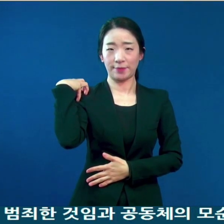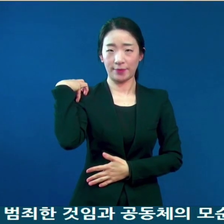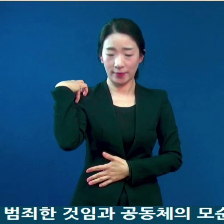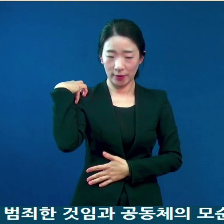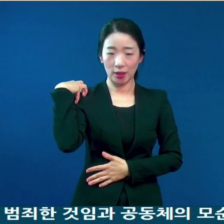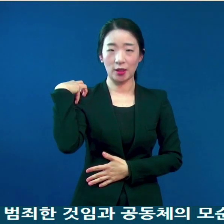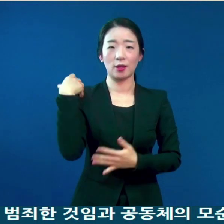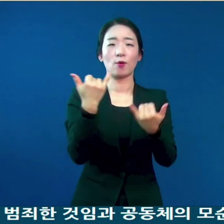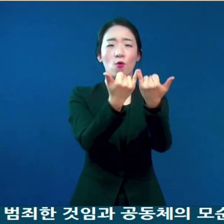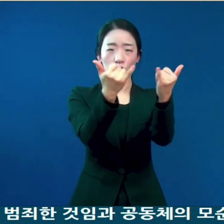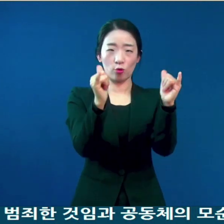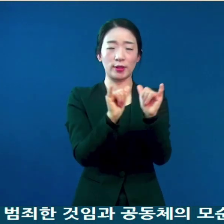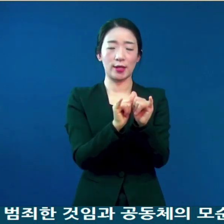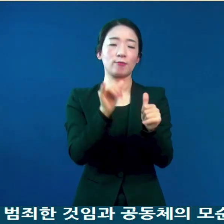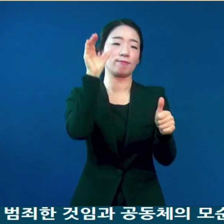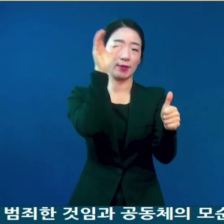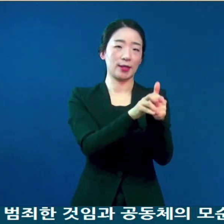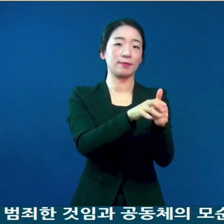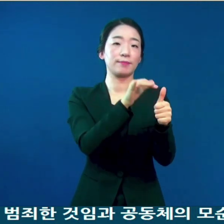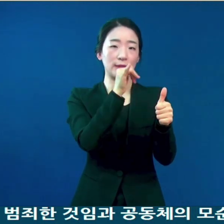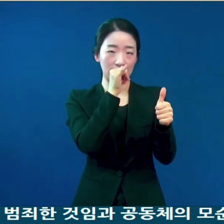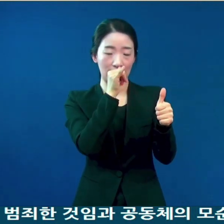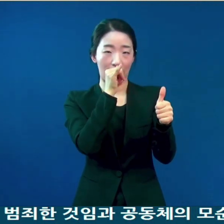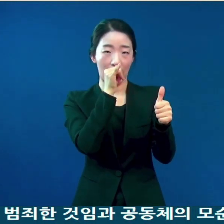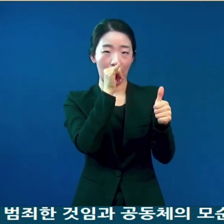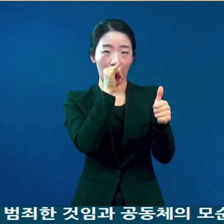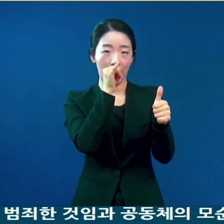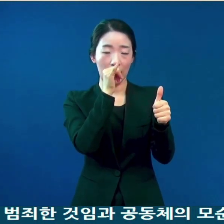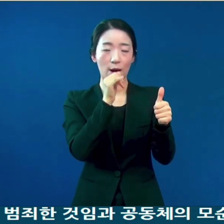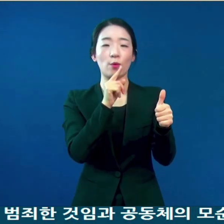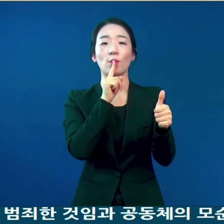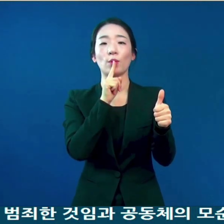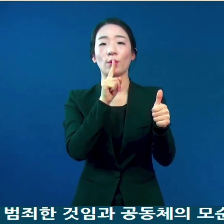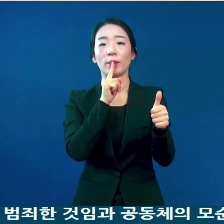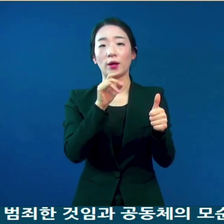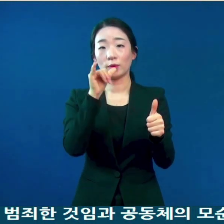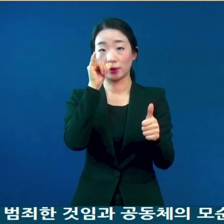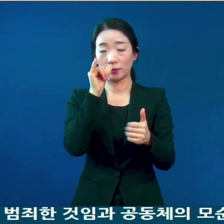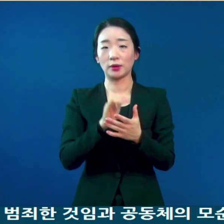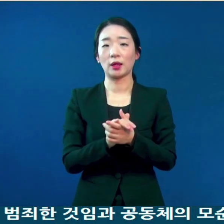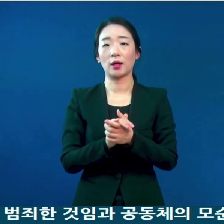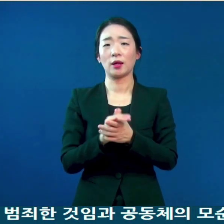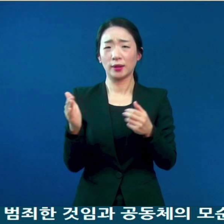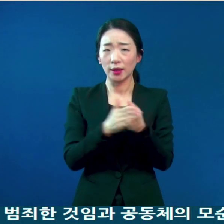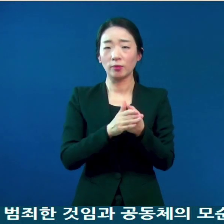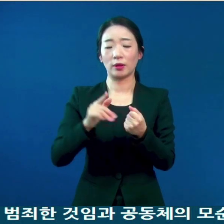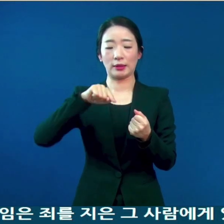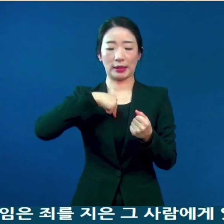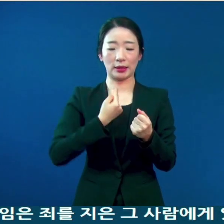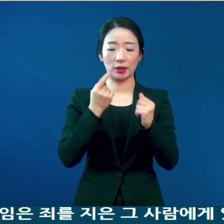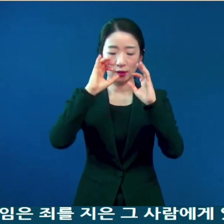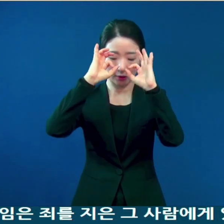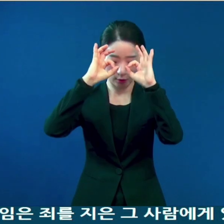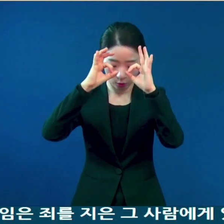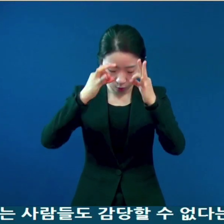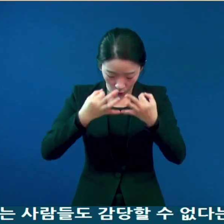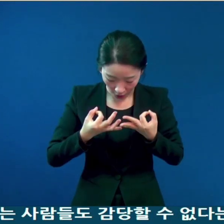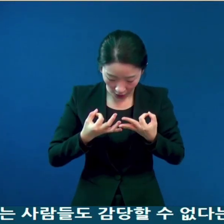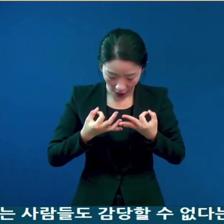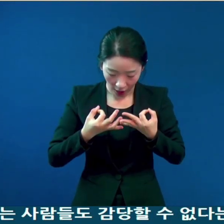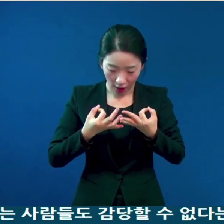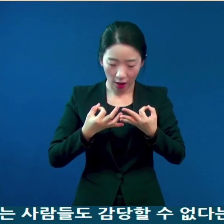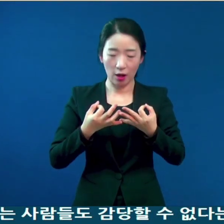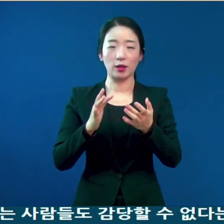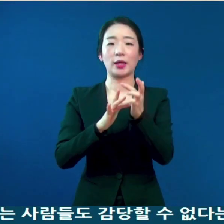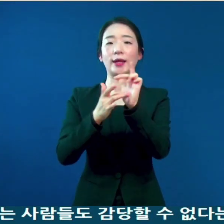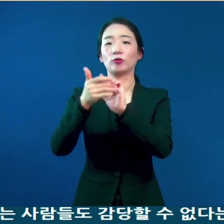감당할 수밖에 없다는 사실이 드러날 것이라는 그런 의미에서 자신을 돌아보라고 말씀해 주시는